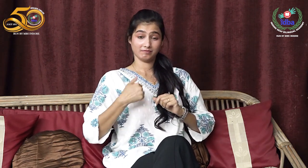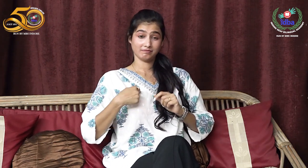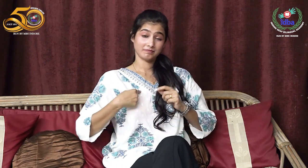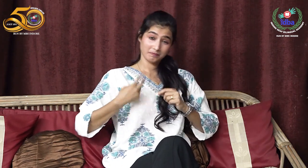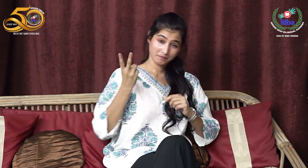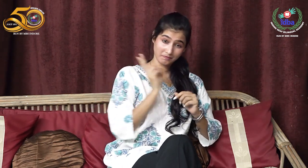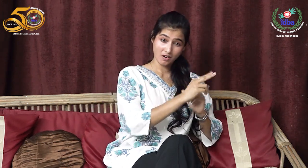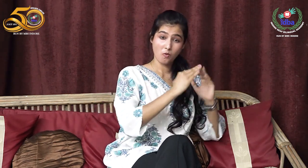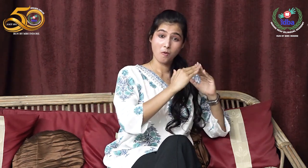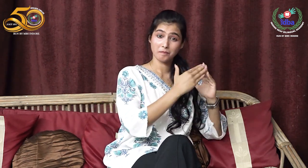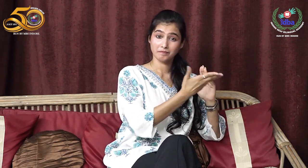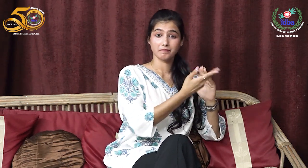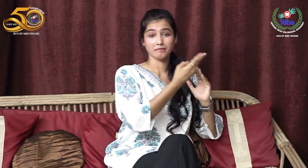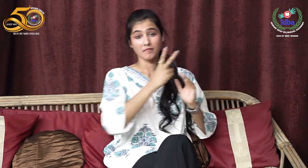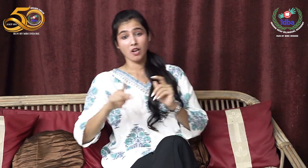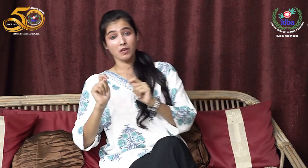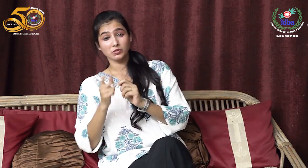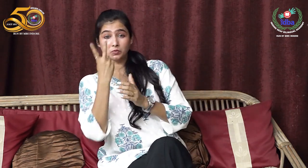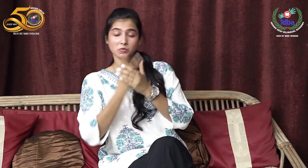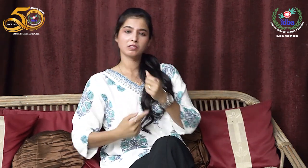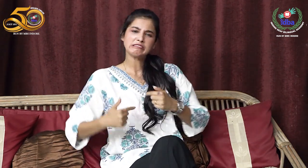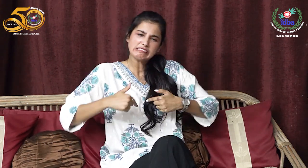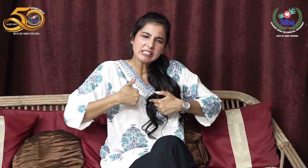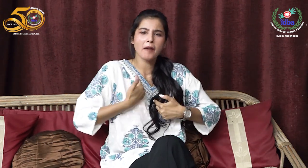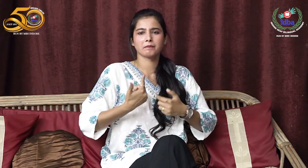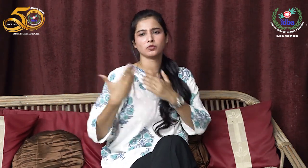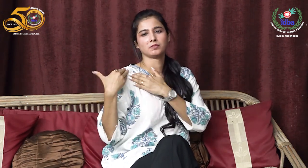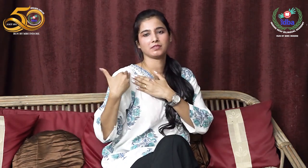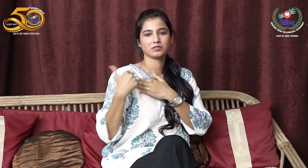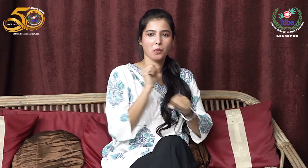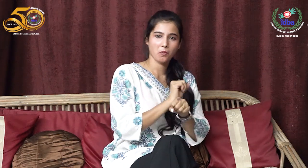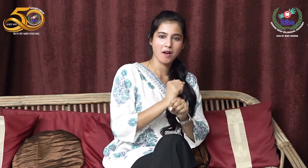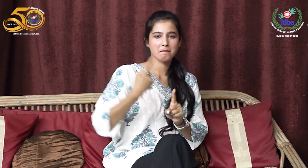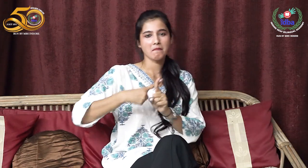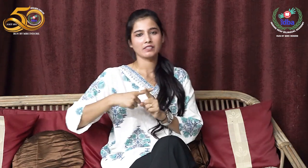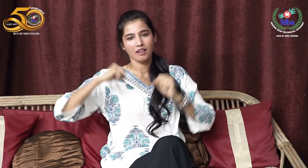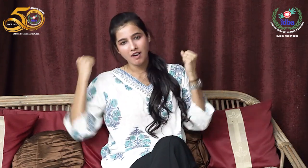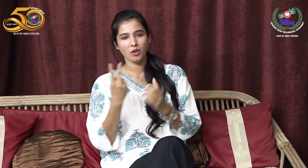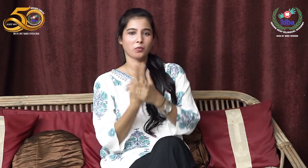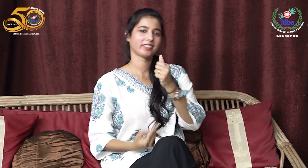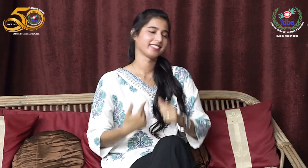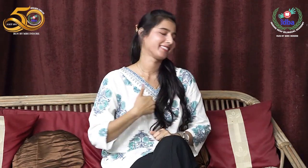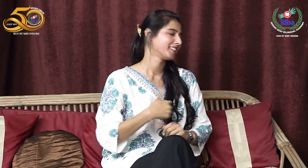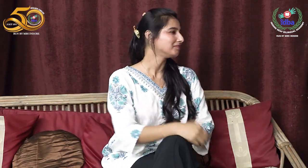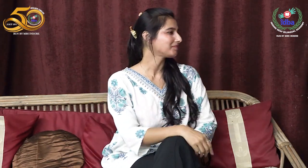जॉब ही करी मेरी पढ़ाई खत्म करने के बाद। घर में जाती थी और फिर काम भी करती थी, बट मैंने सेल्फ जो है मेरी जिम्मेदारी करती थी, दोनों मैंने खुद ही